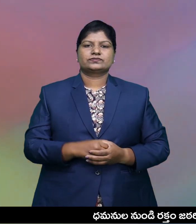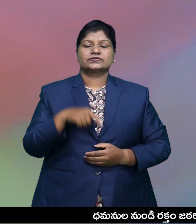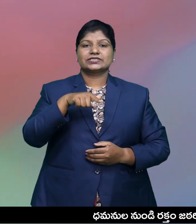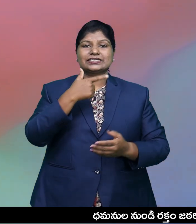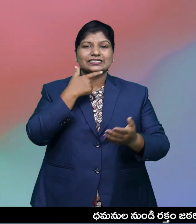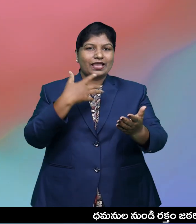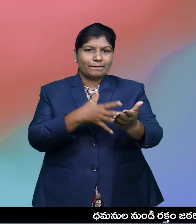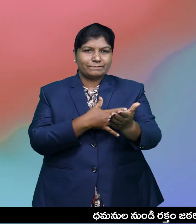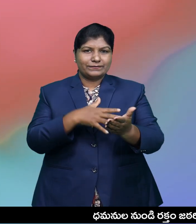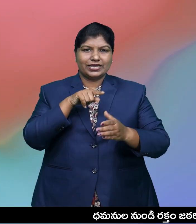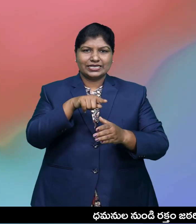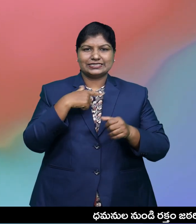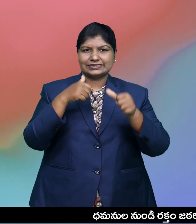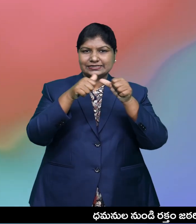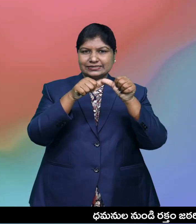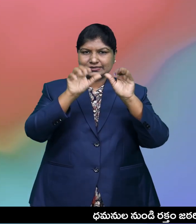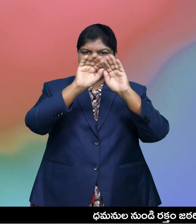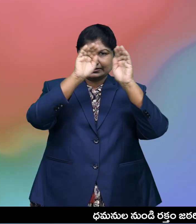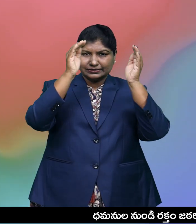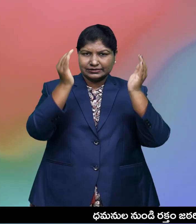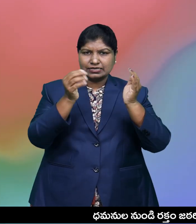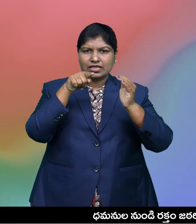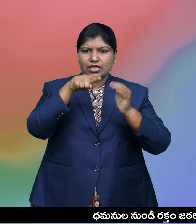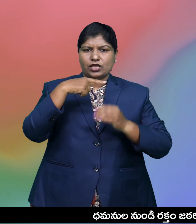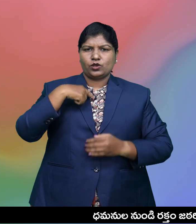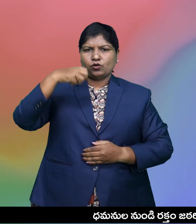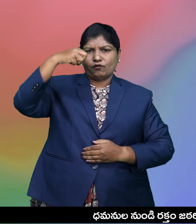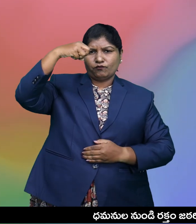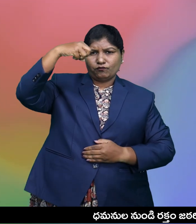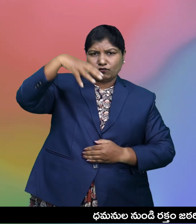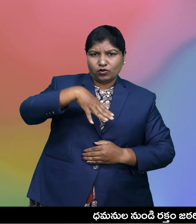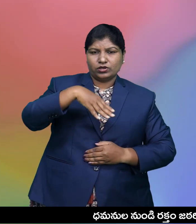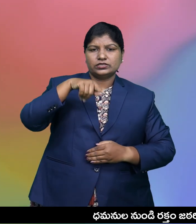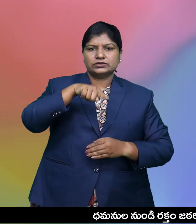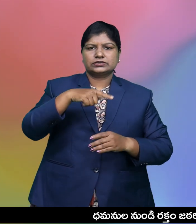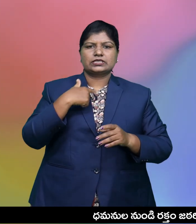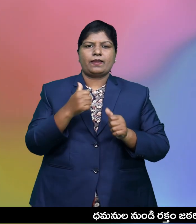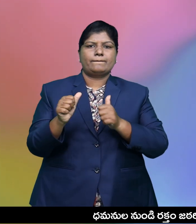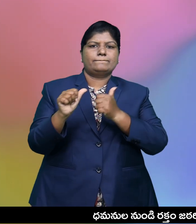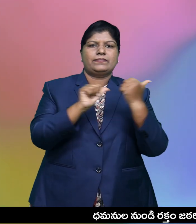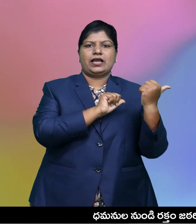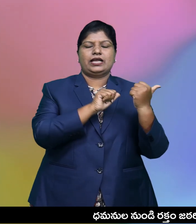ధమనుల నుండి రక్తం జఠరికలలోకి తిరిగి ప్రవహించడానికి ప్రయత్నిస్తుంది.